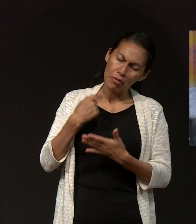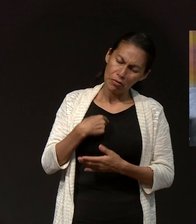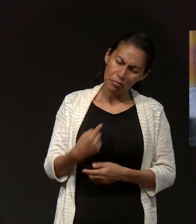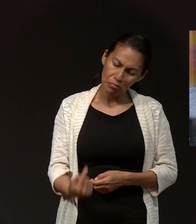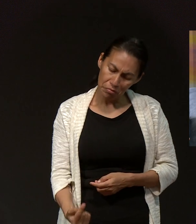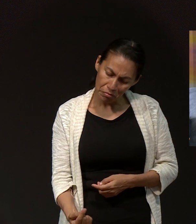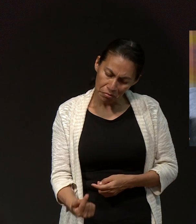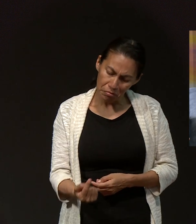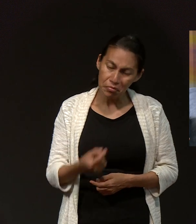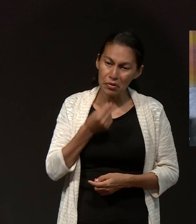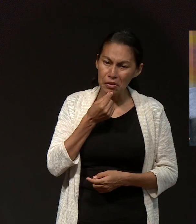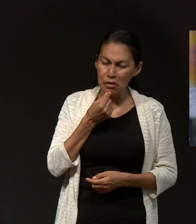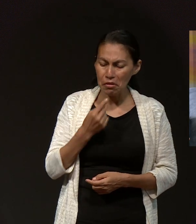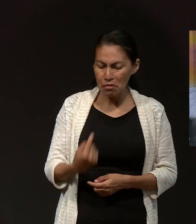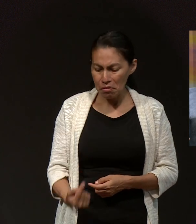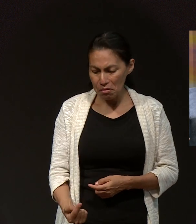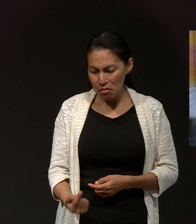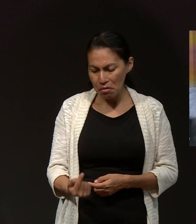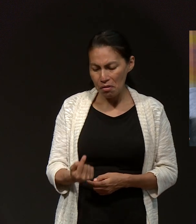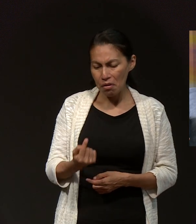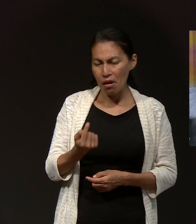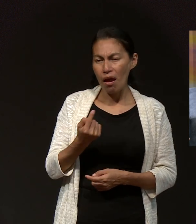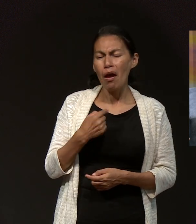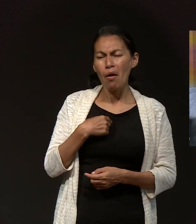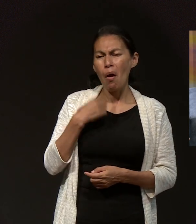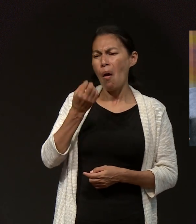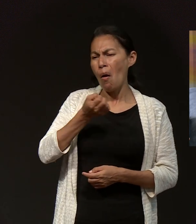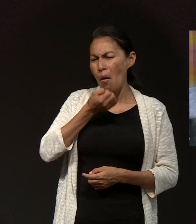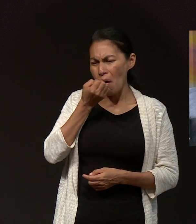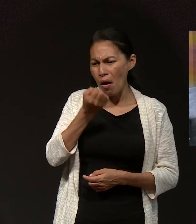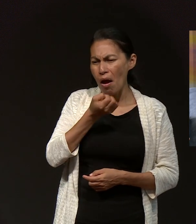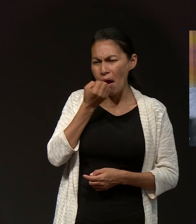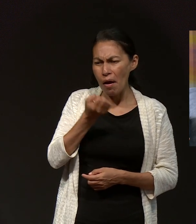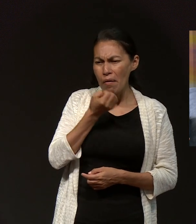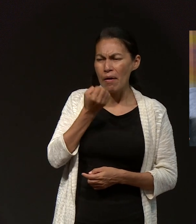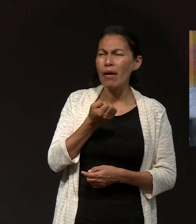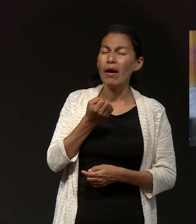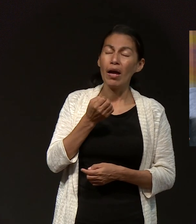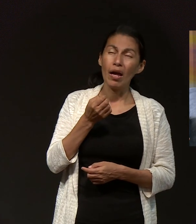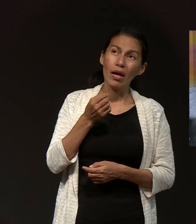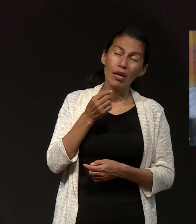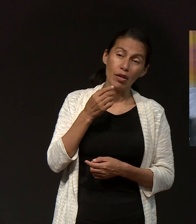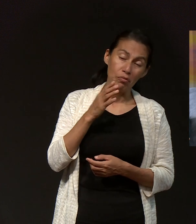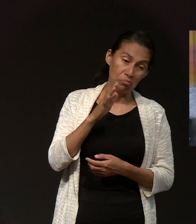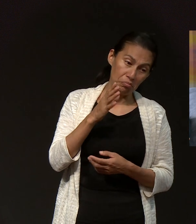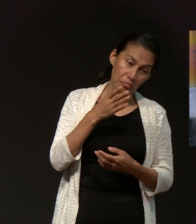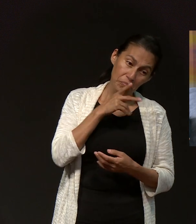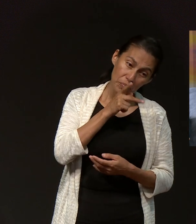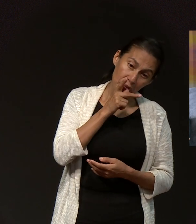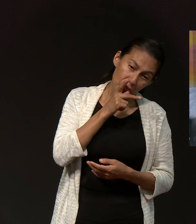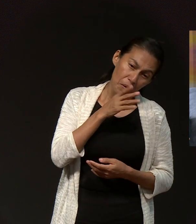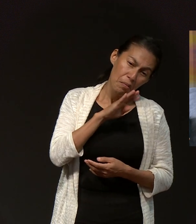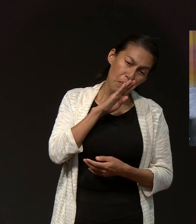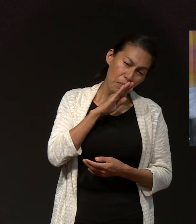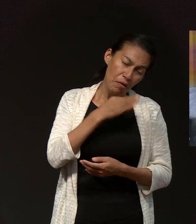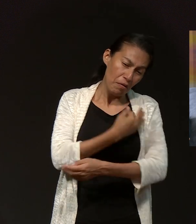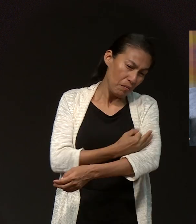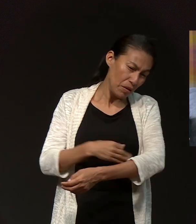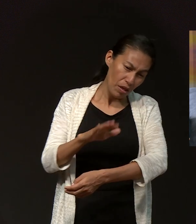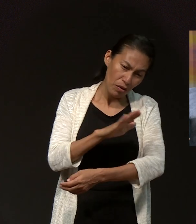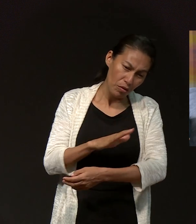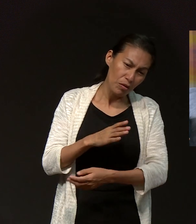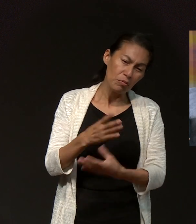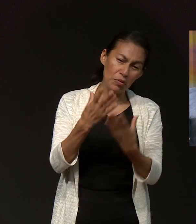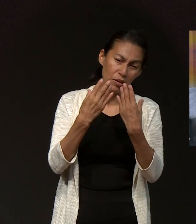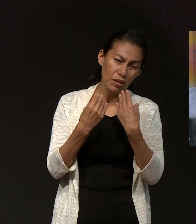orar, a poner todo lo que yo quería, lo que yo anhelaba o las necesidades de los demás